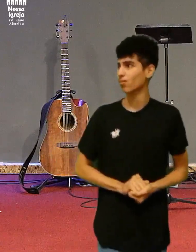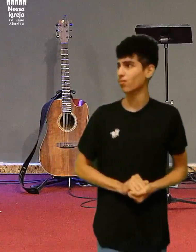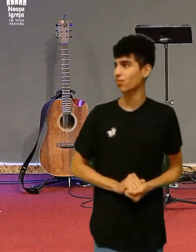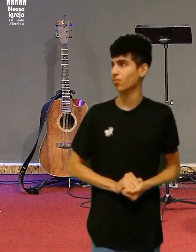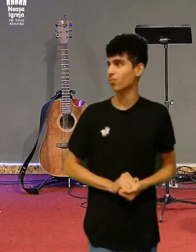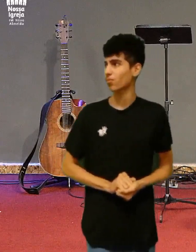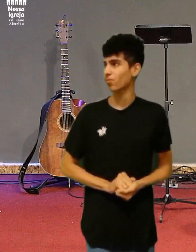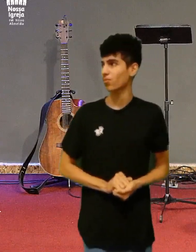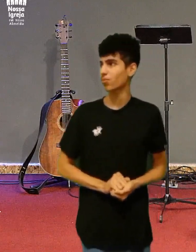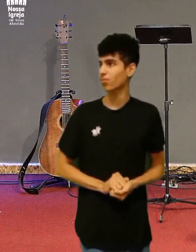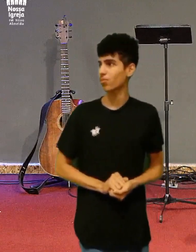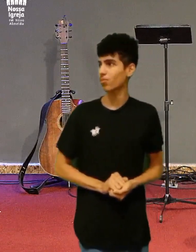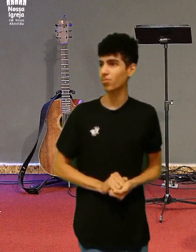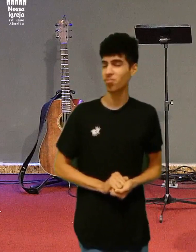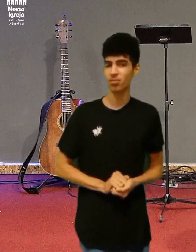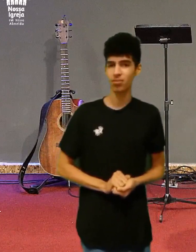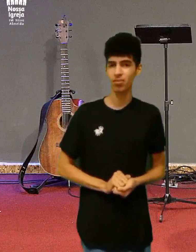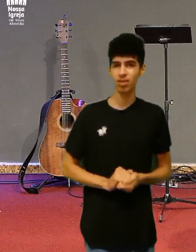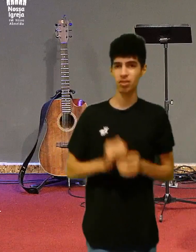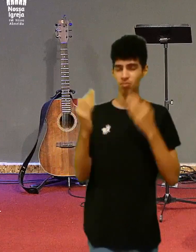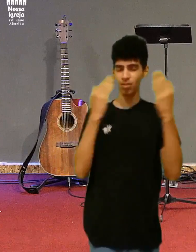Vem com o Teu desfibrilador